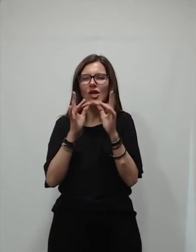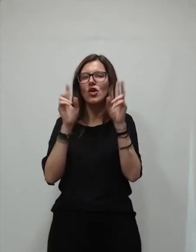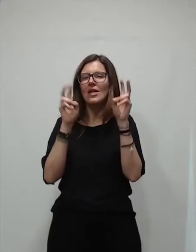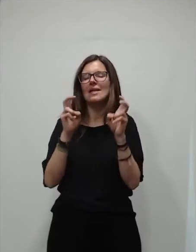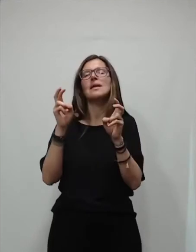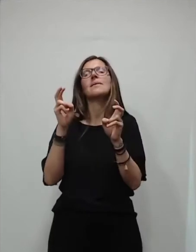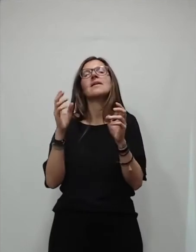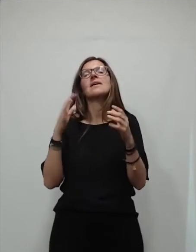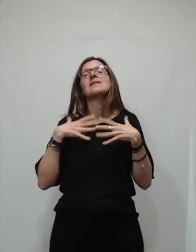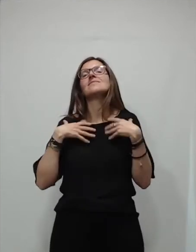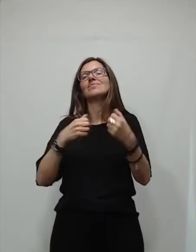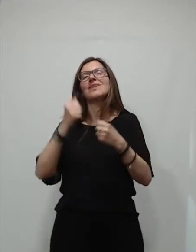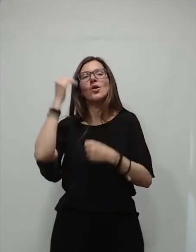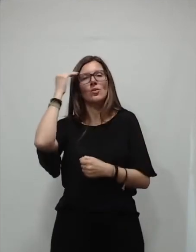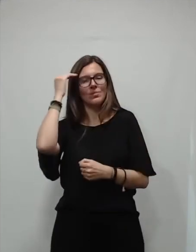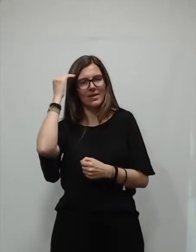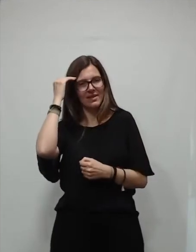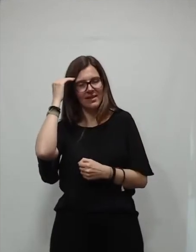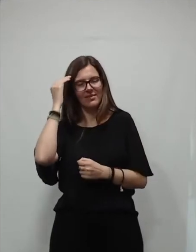particular.